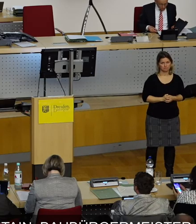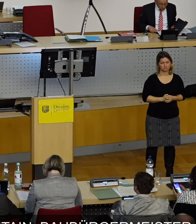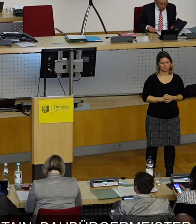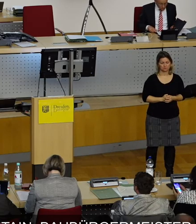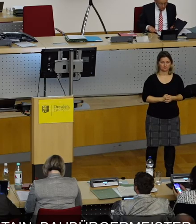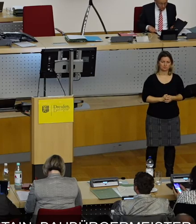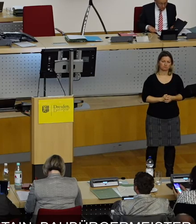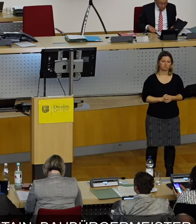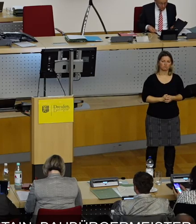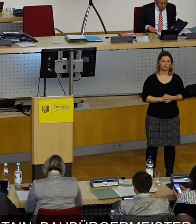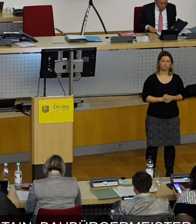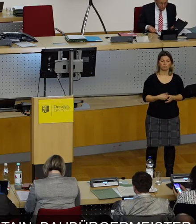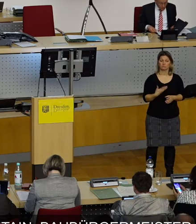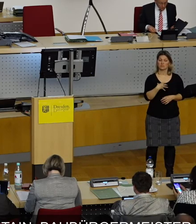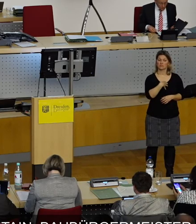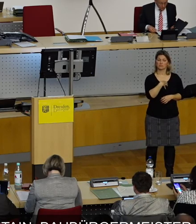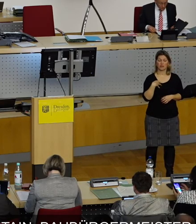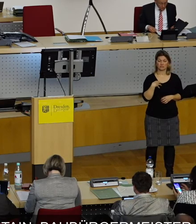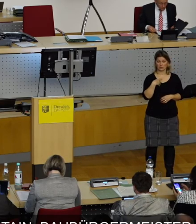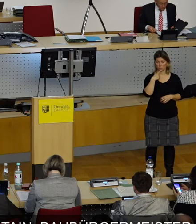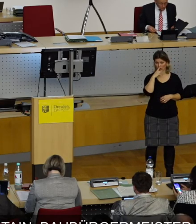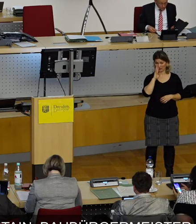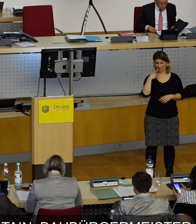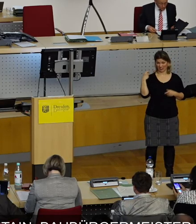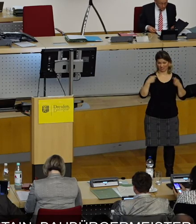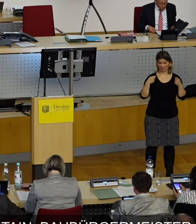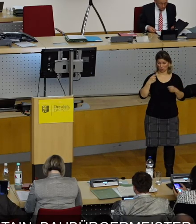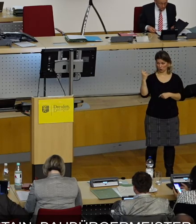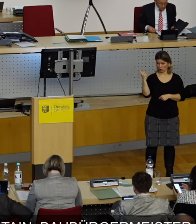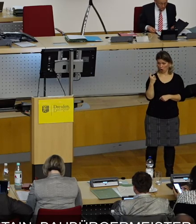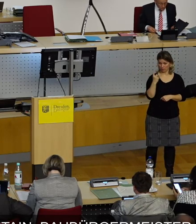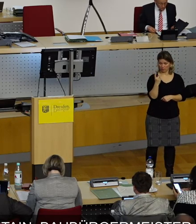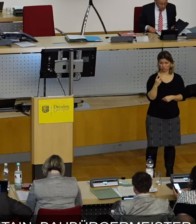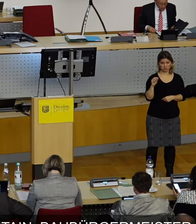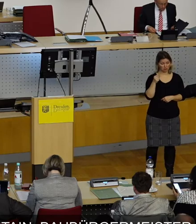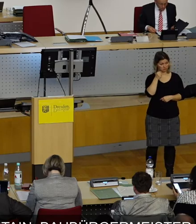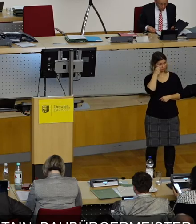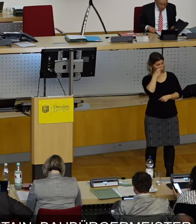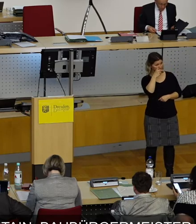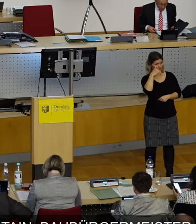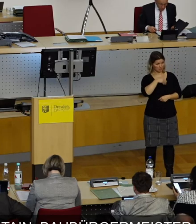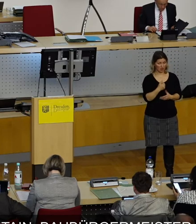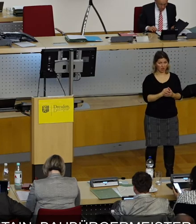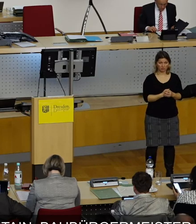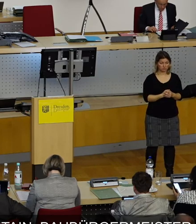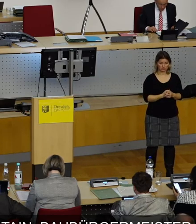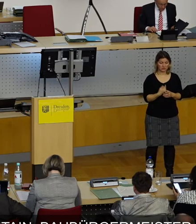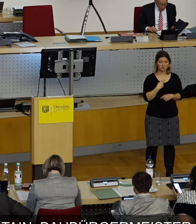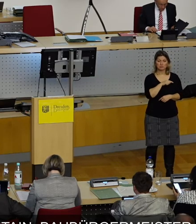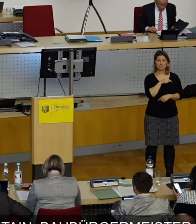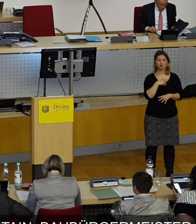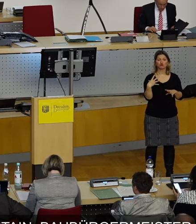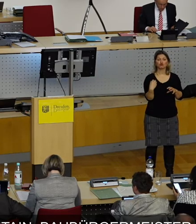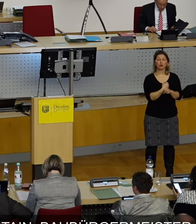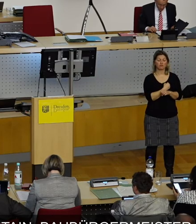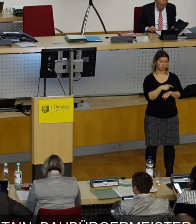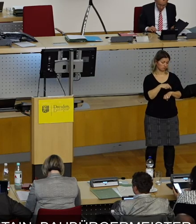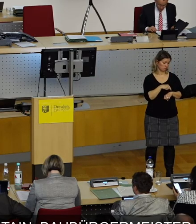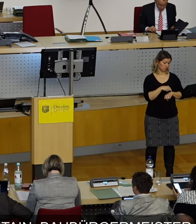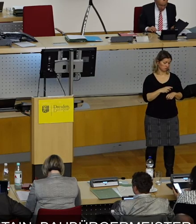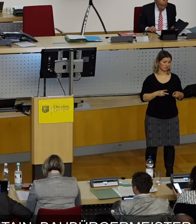Viele Investoren, wenn sie hier in Dresden vorsprechen, sind erstaunt. Erstaunt darüber, dass wir es bis heute schaffen, die gesetzlich vorgegebene Frist von